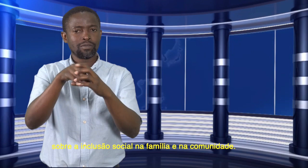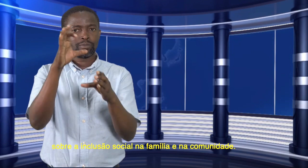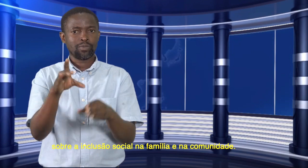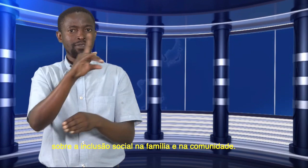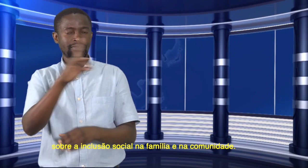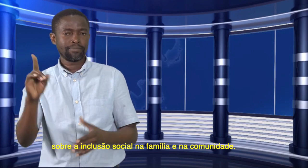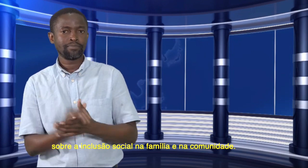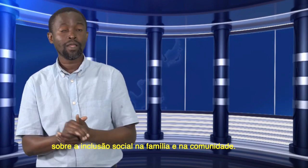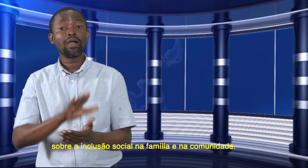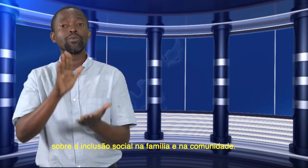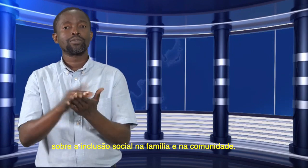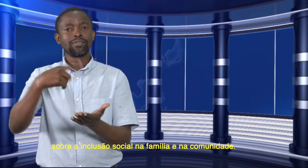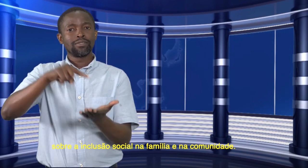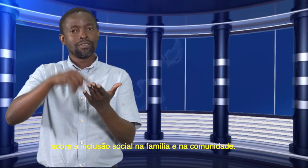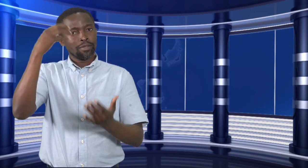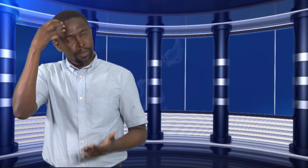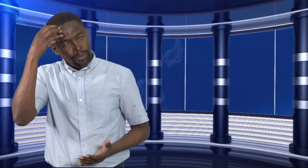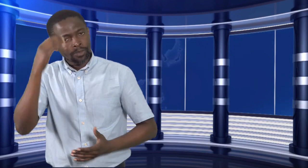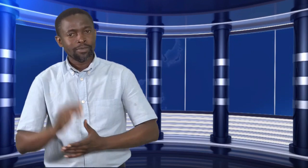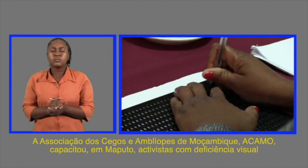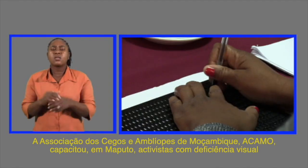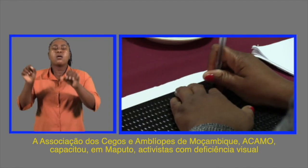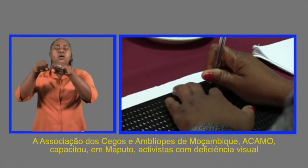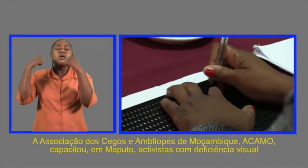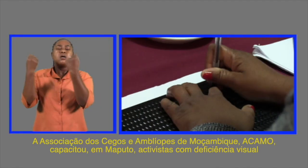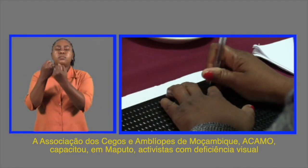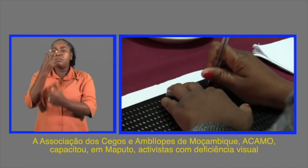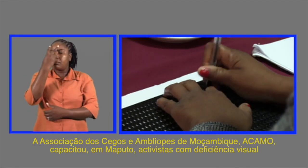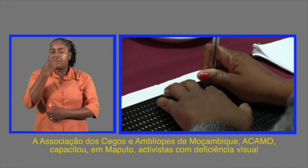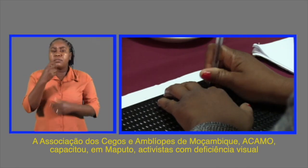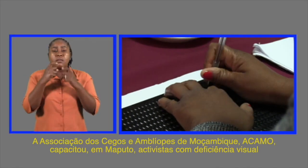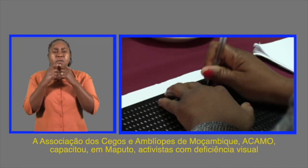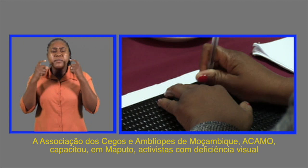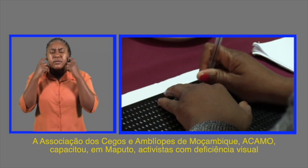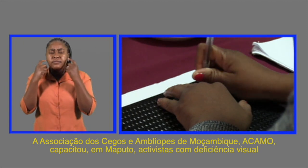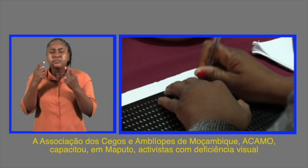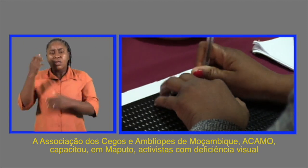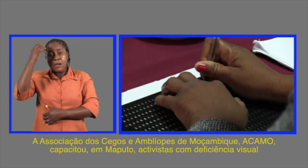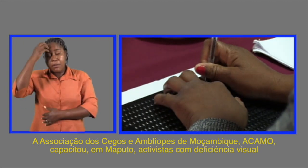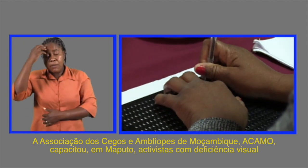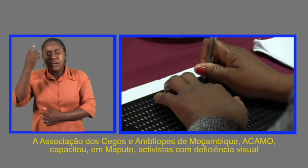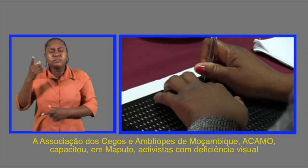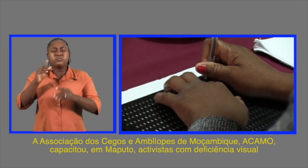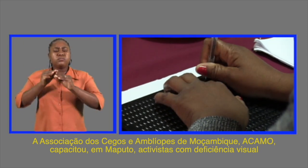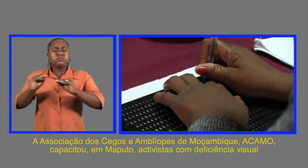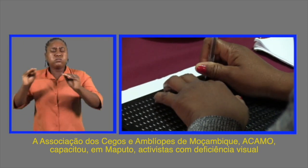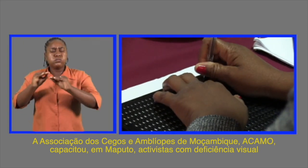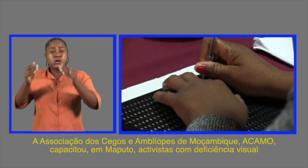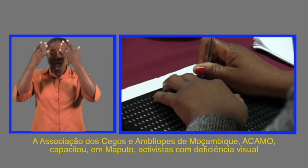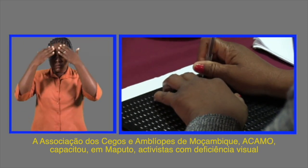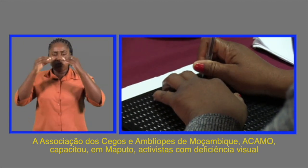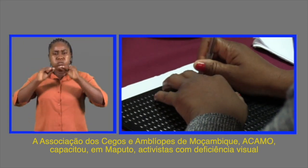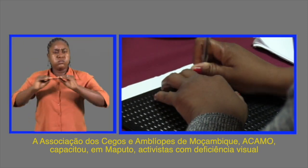social na família e na comunidade A Associação dos Cegos e Ambliopes de Moçambique